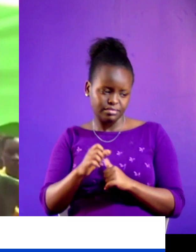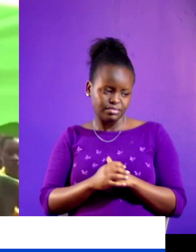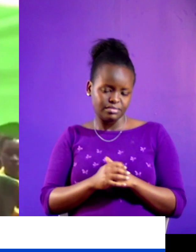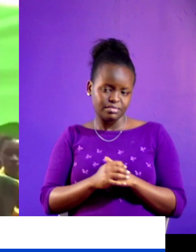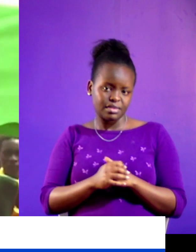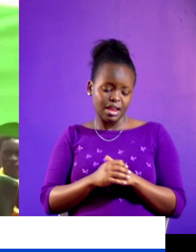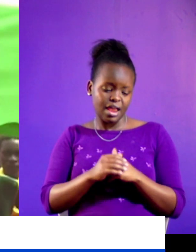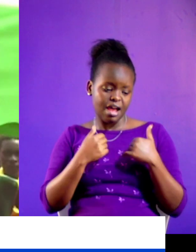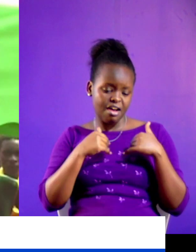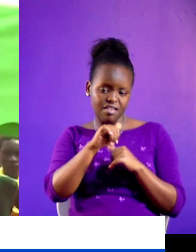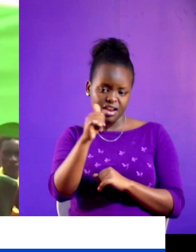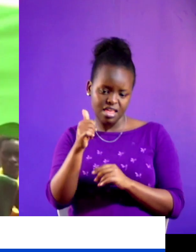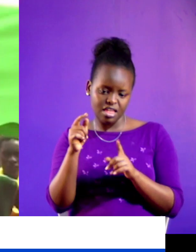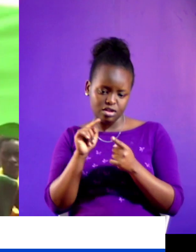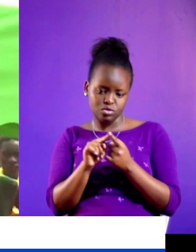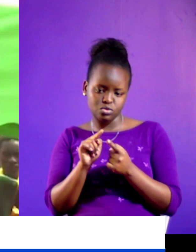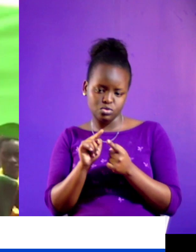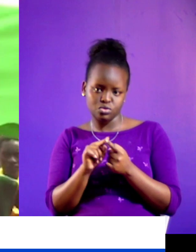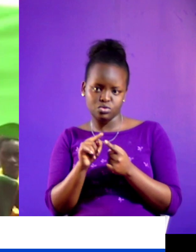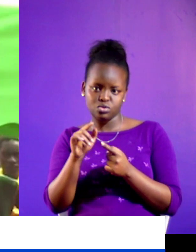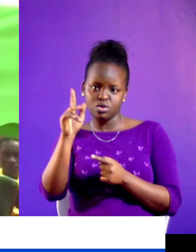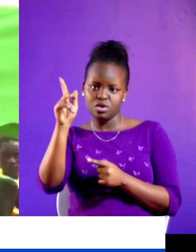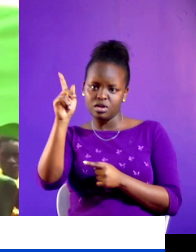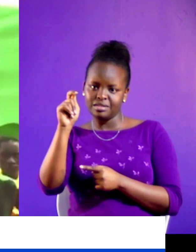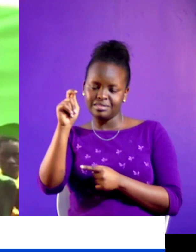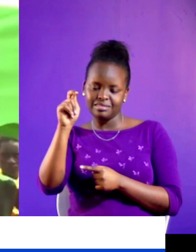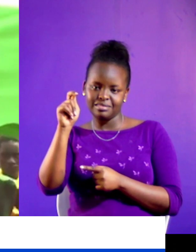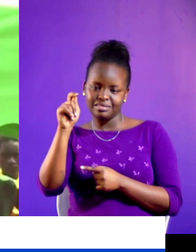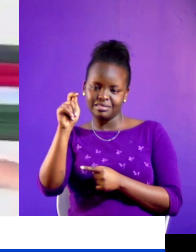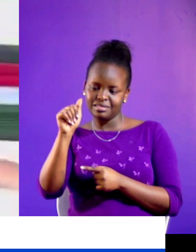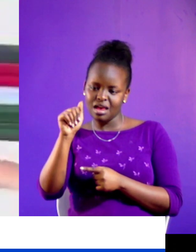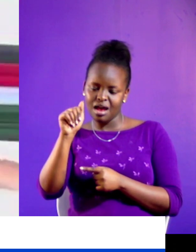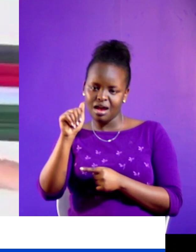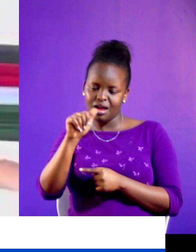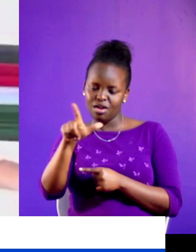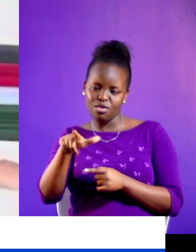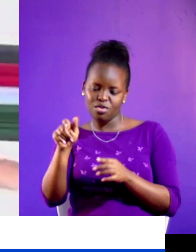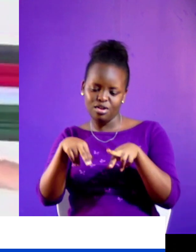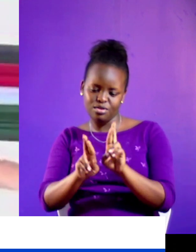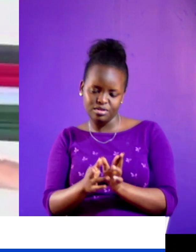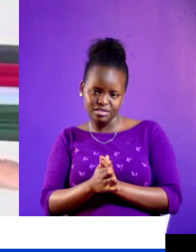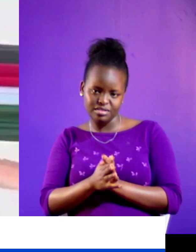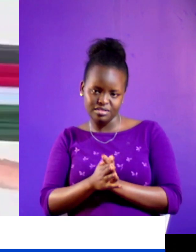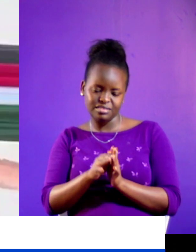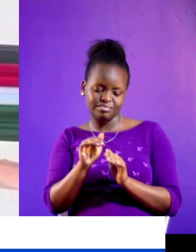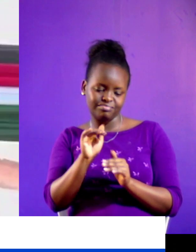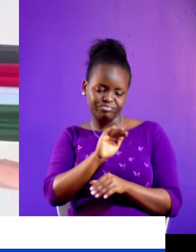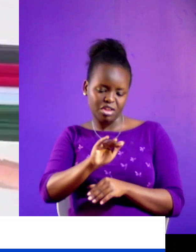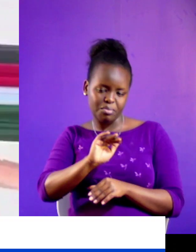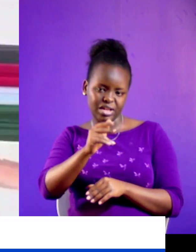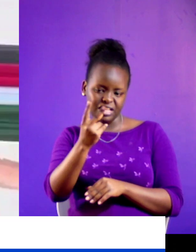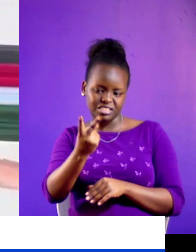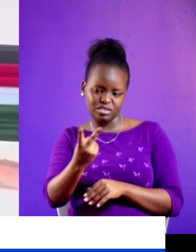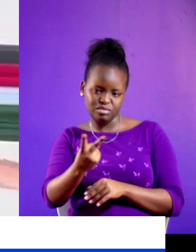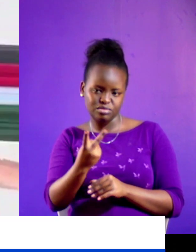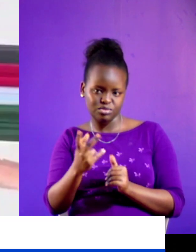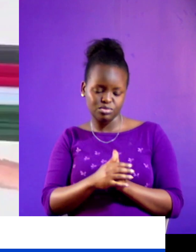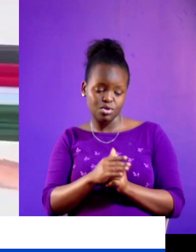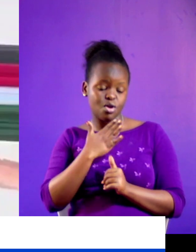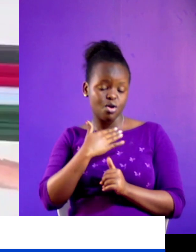Misesi to Tawaka. Hiyo ndio pekee yake imebaki. Si waziri, nataka ukirudi